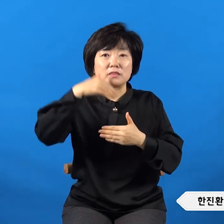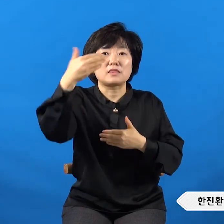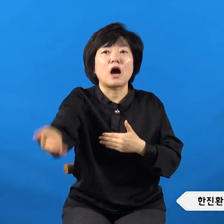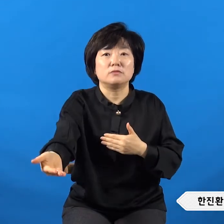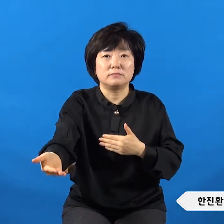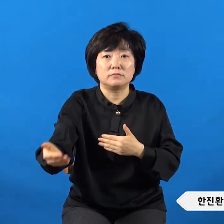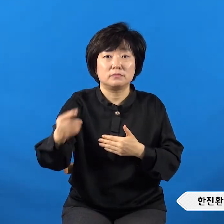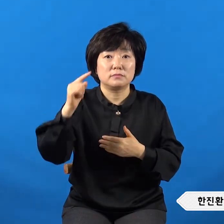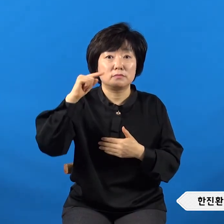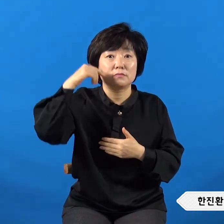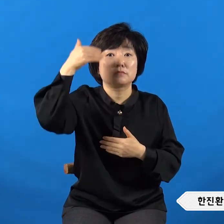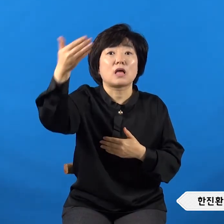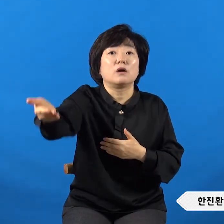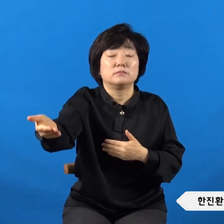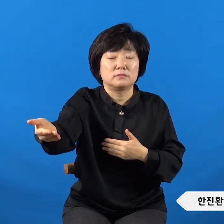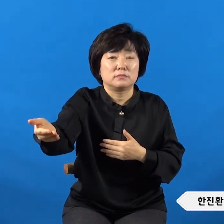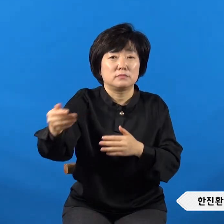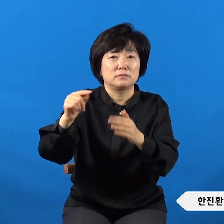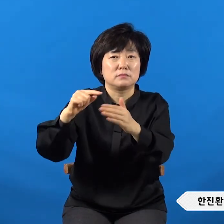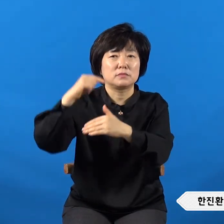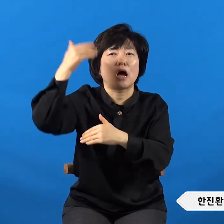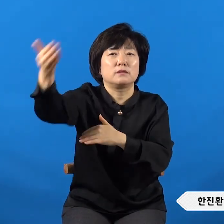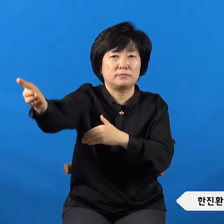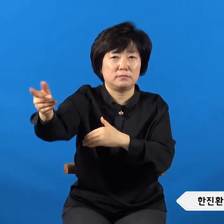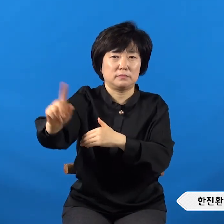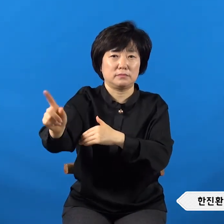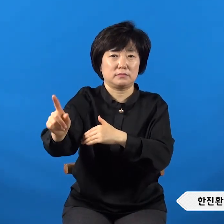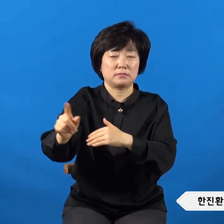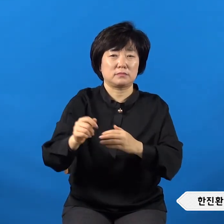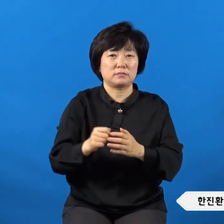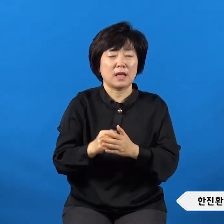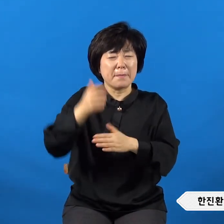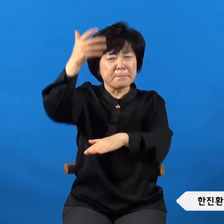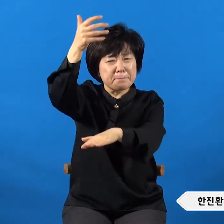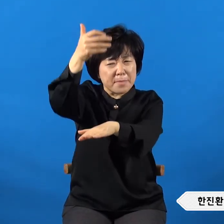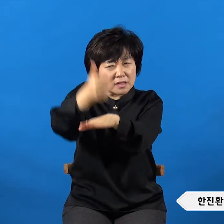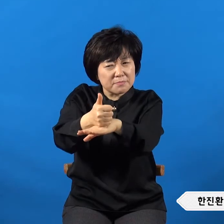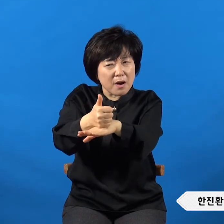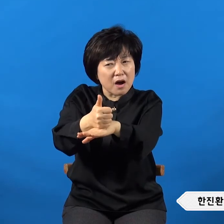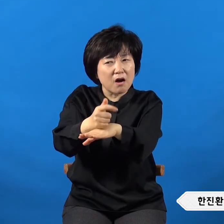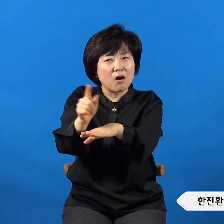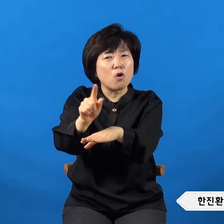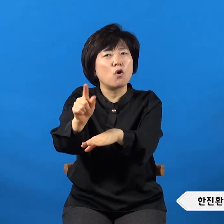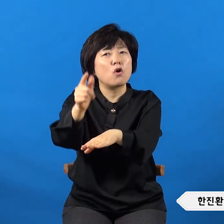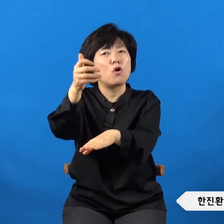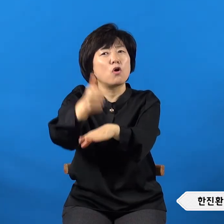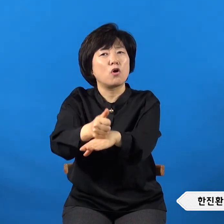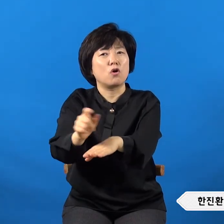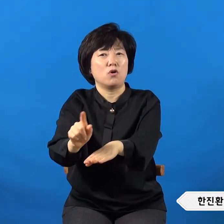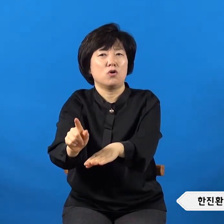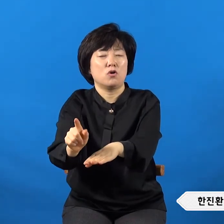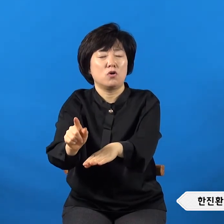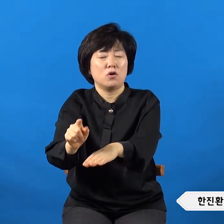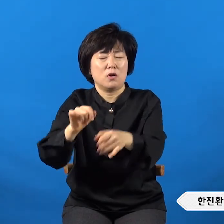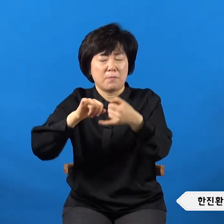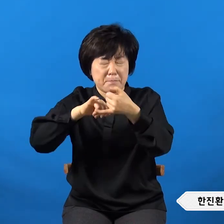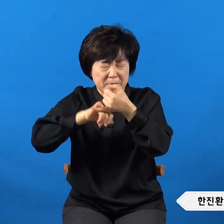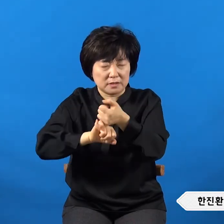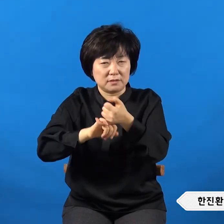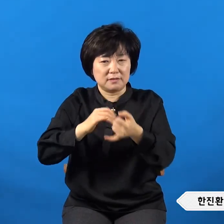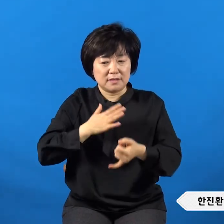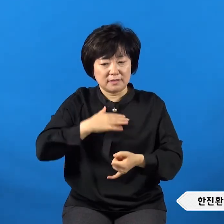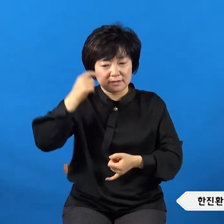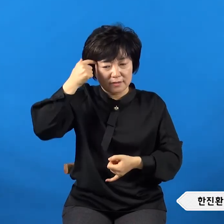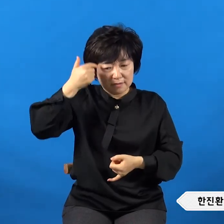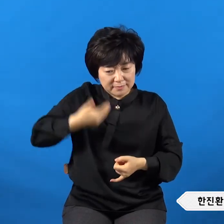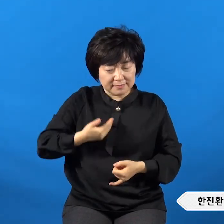되지? 그리고 그 다음에는 어떻게 되지? 마지막에는 어떻게 되지? 그 질문을